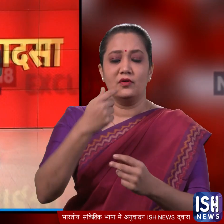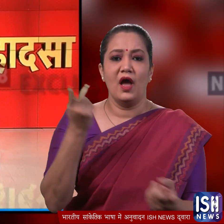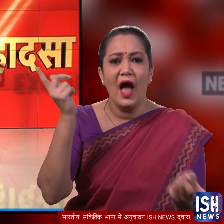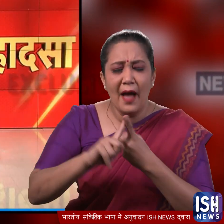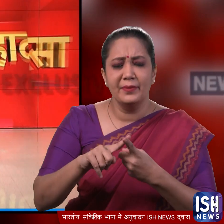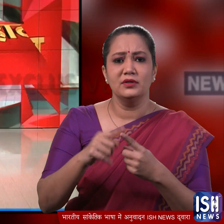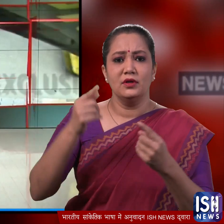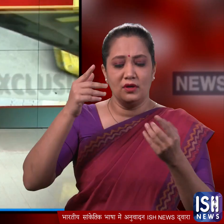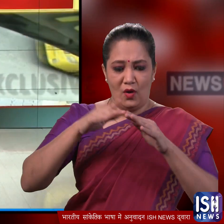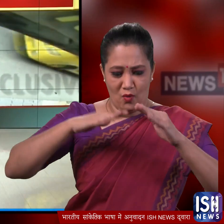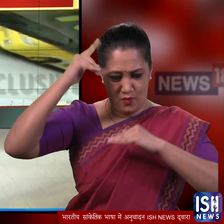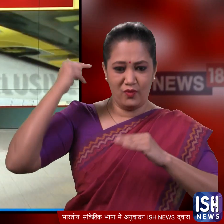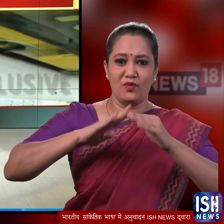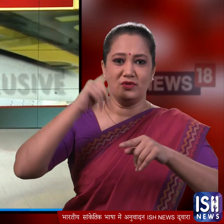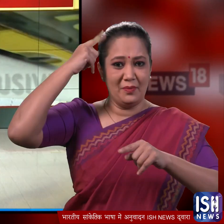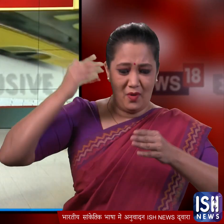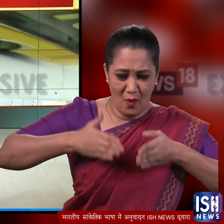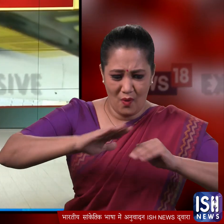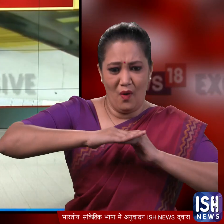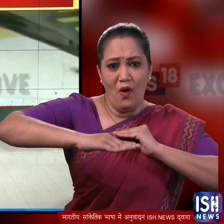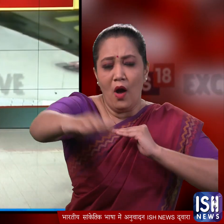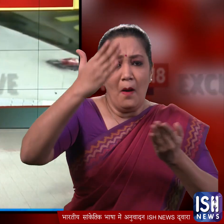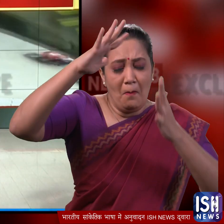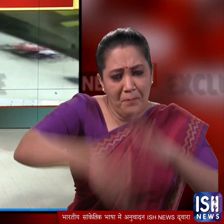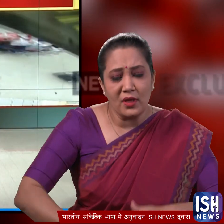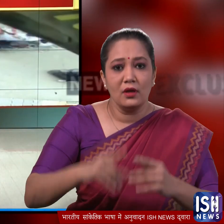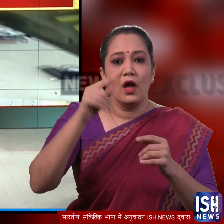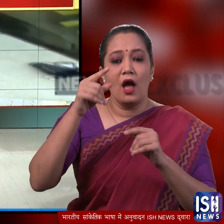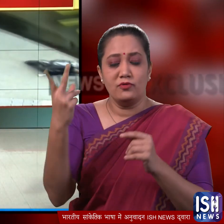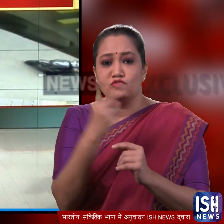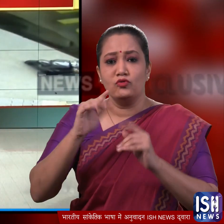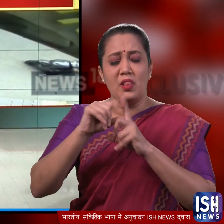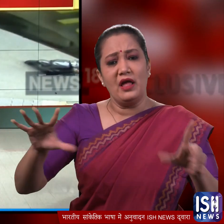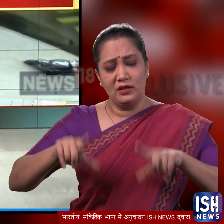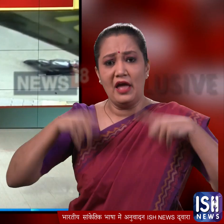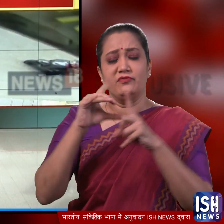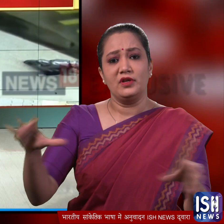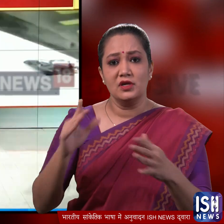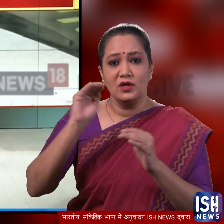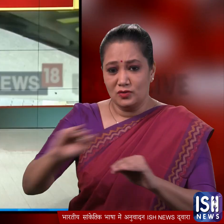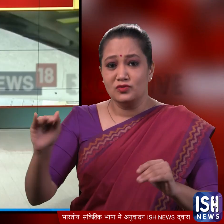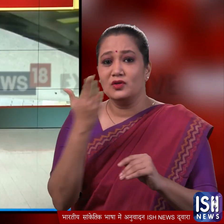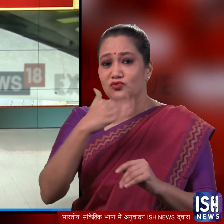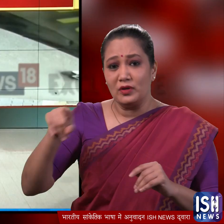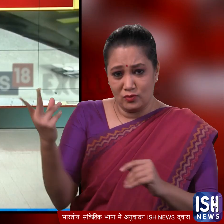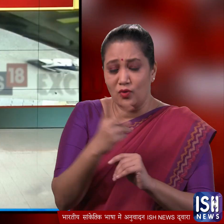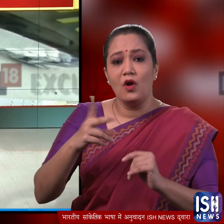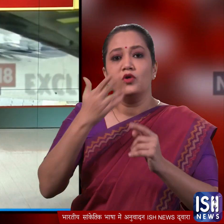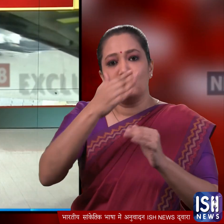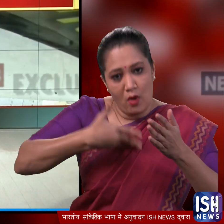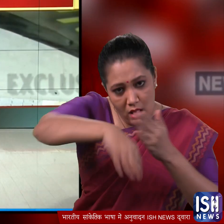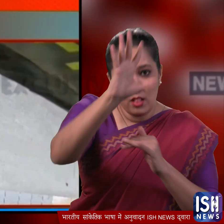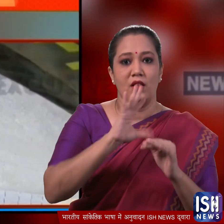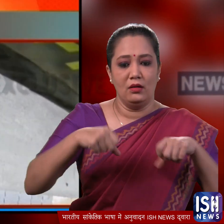तस्वीरें सामने आई। वहां अचानक सड़क धंसने से एक स्कूटर पर सवार 2 बच्चों की जान पर बनाई। बताया गया कि वो दोनों बच्चे स्कूल जा